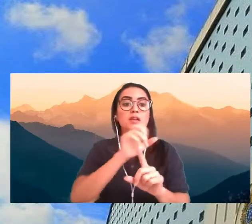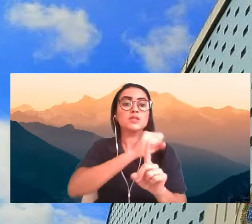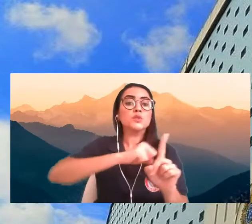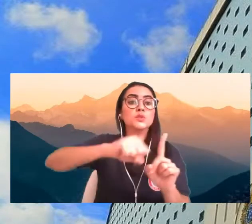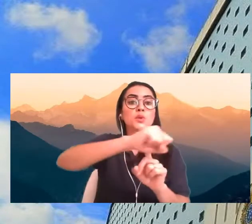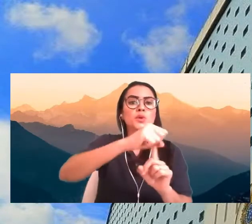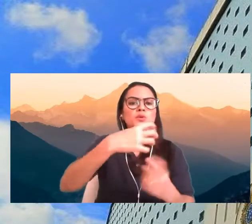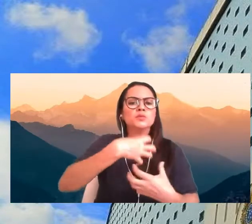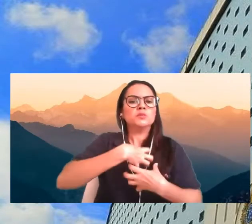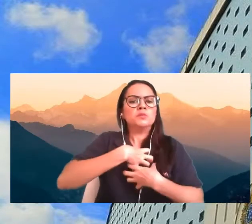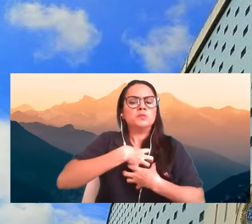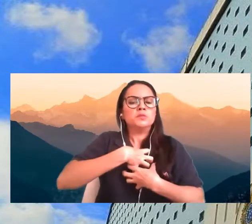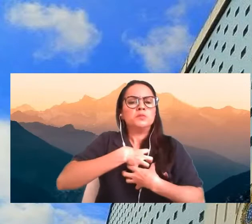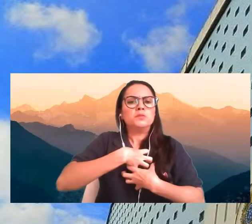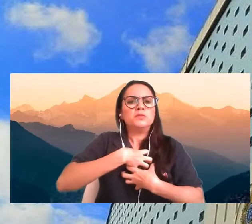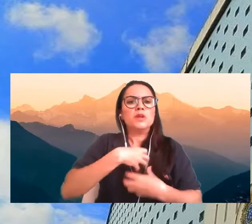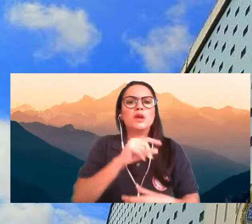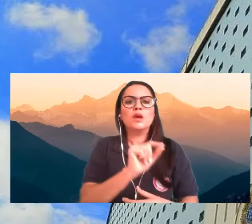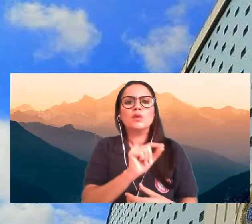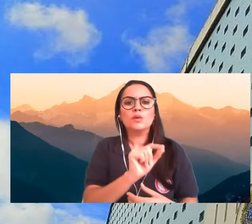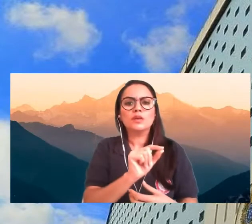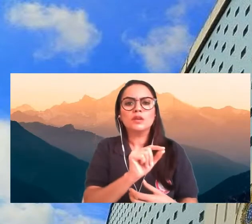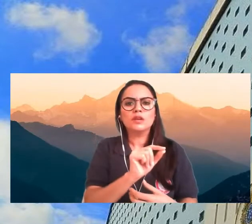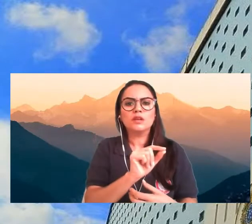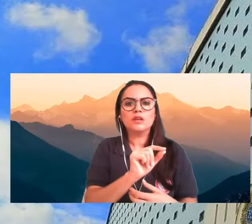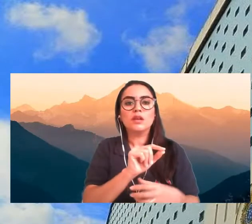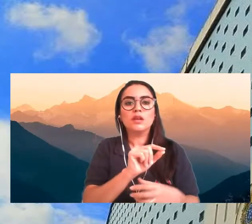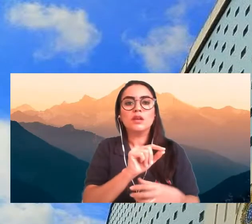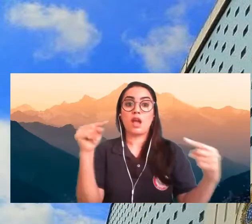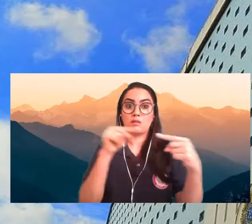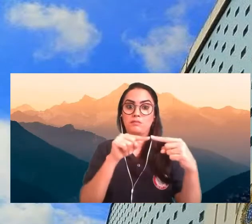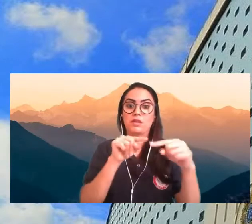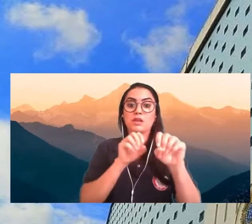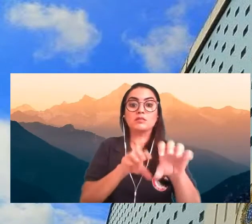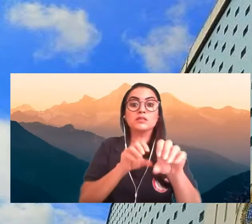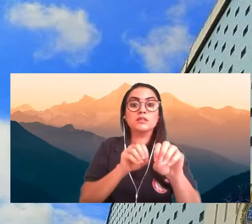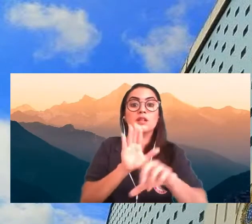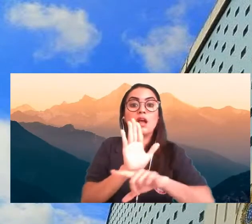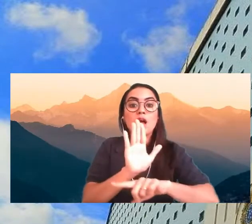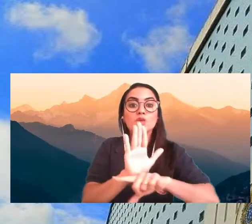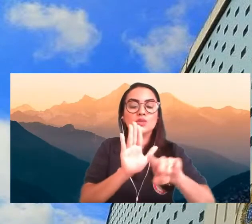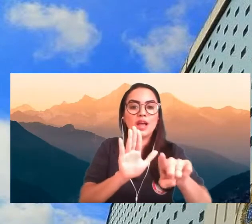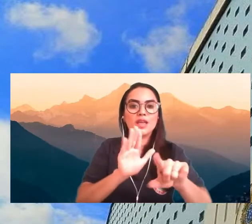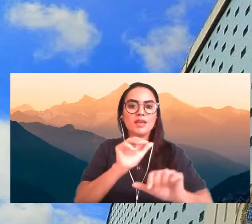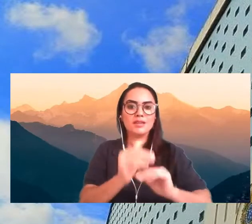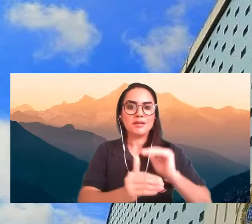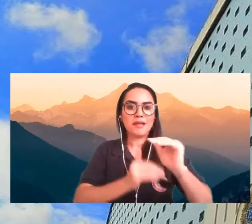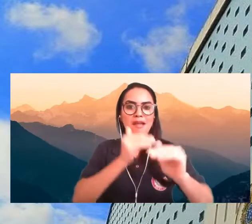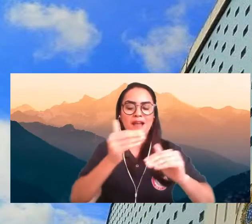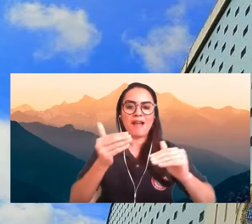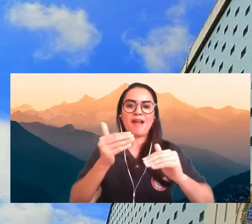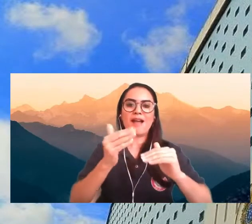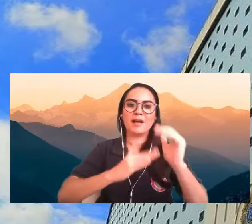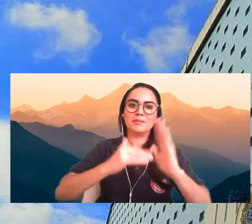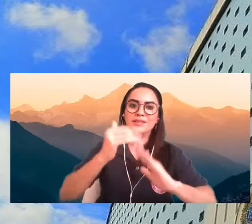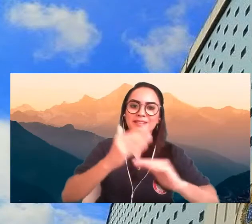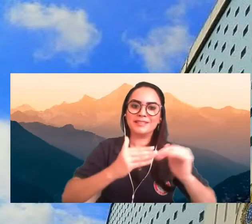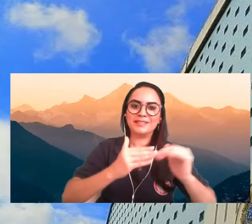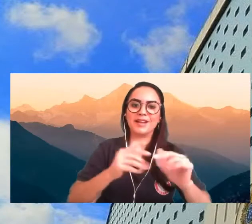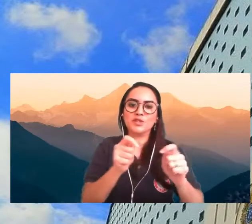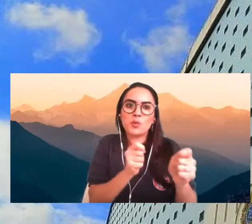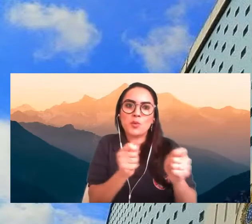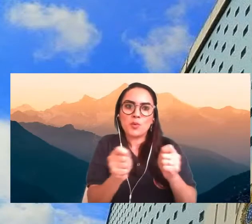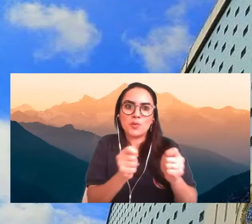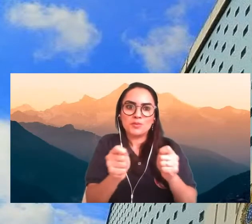que consiste em desenvolver nos alunos as melhores atitudes e habilidades para controlar as emoções,